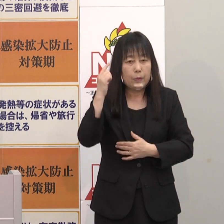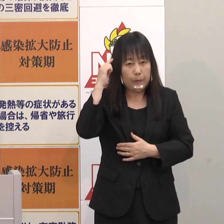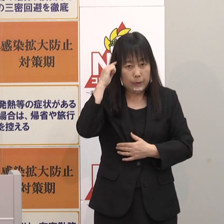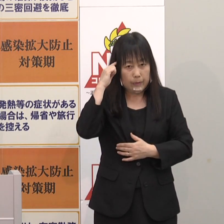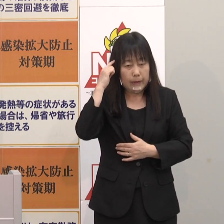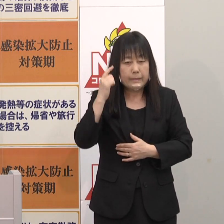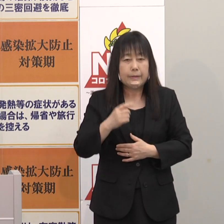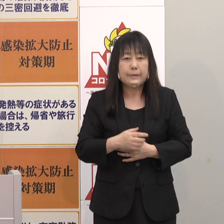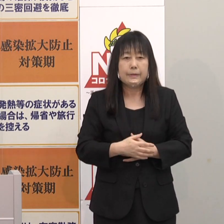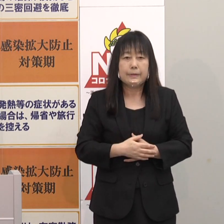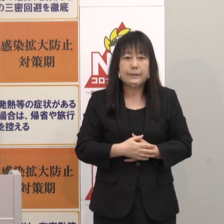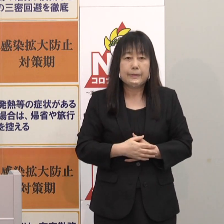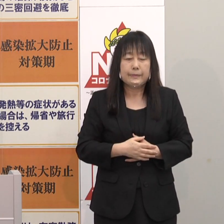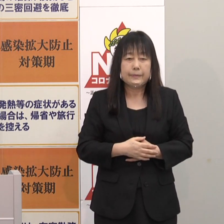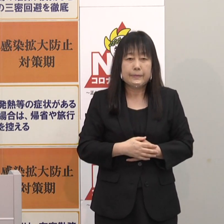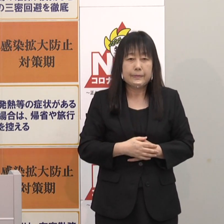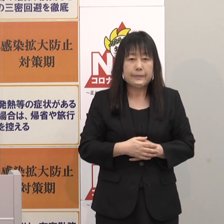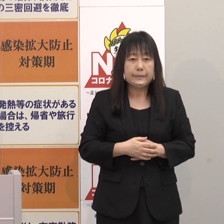と思っています。